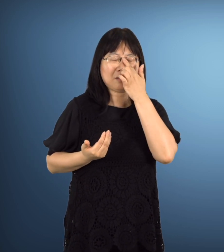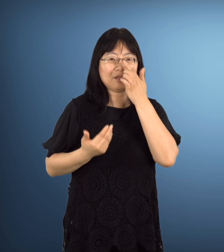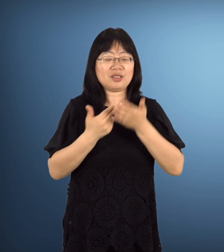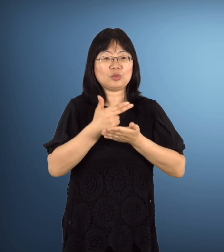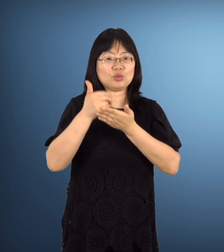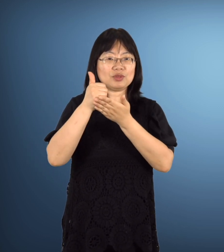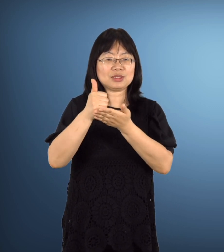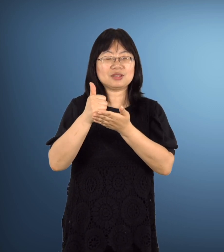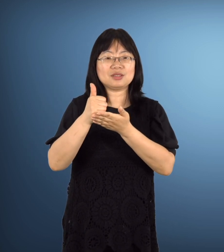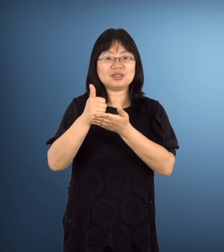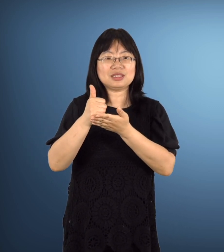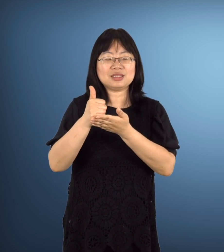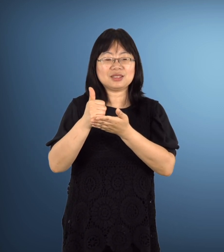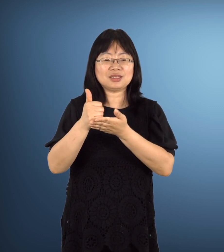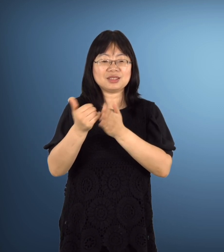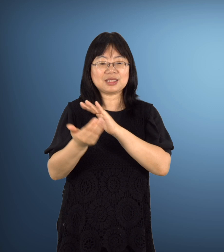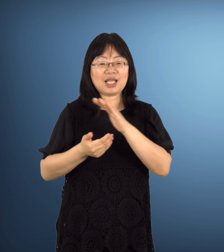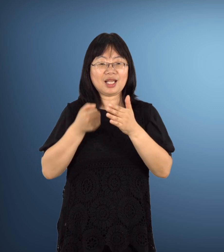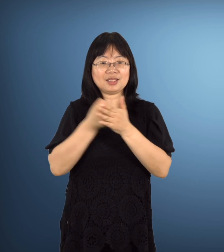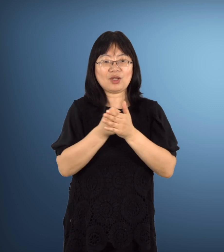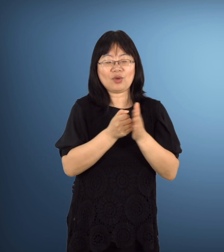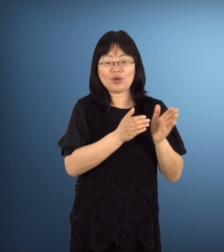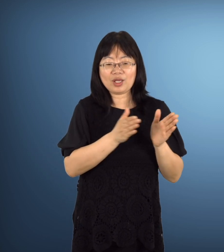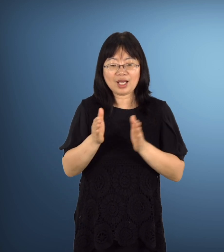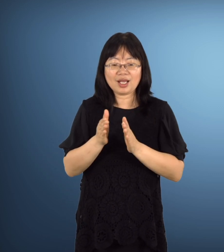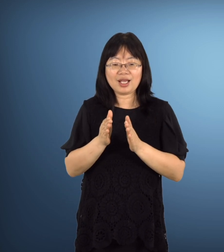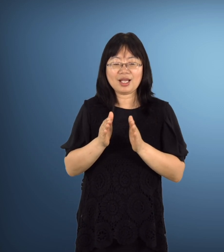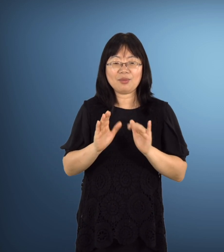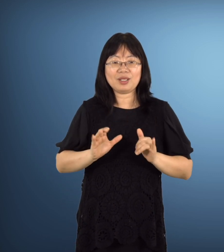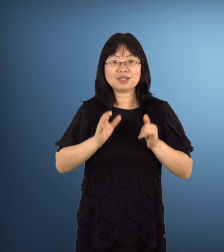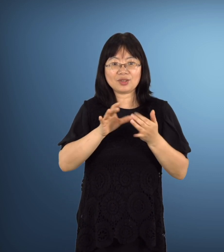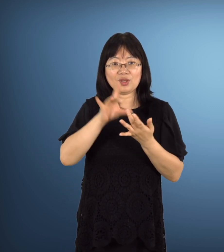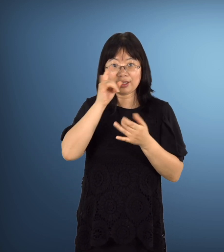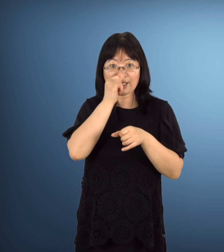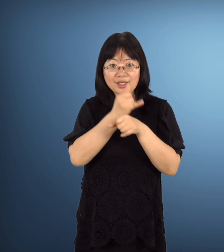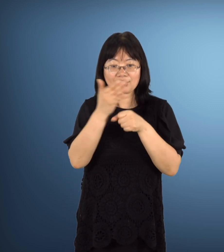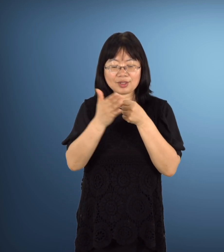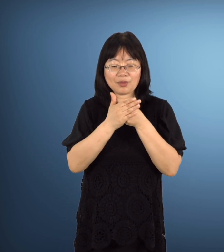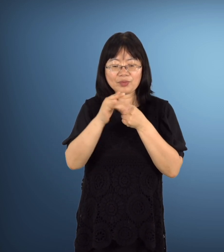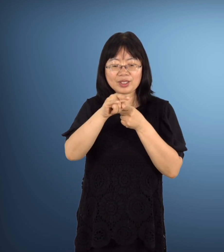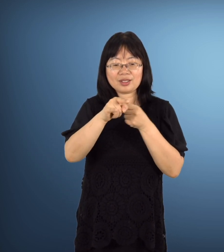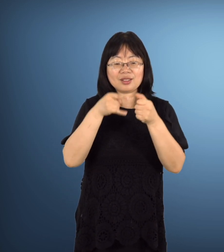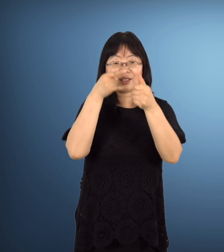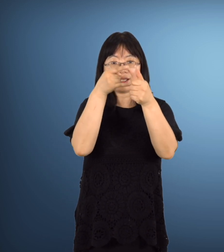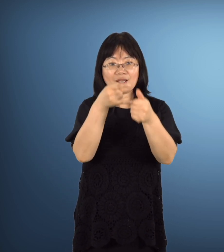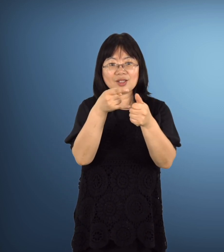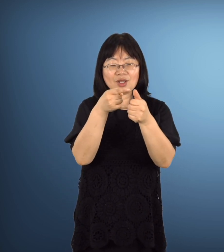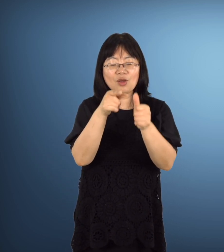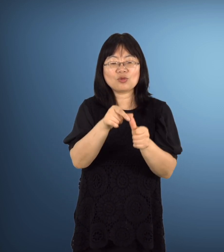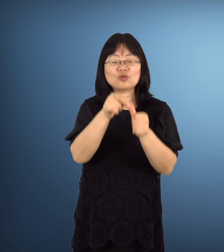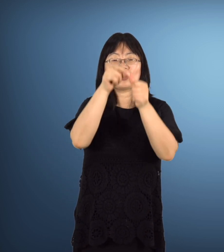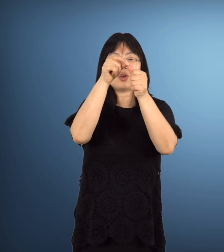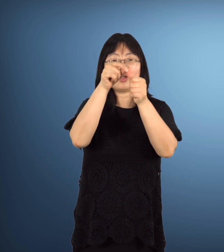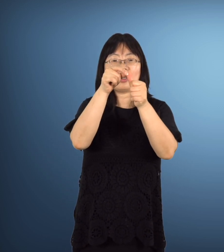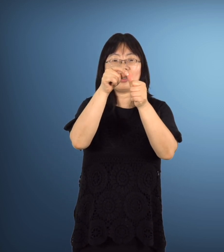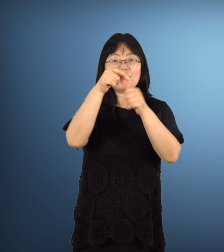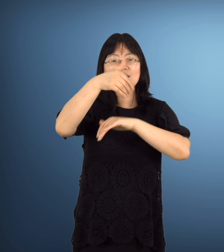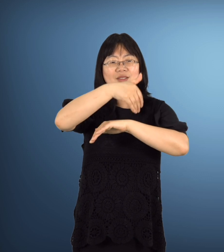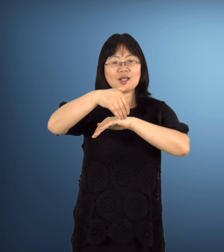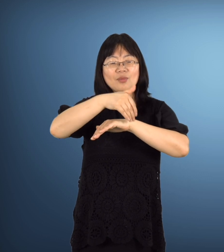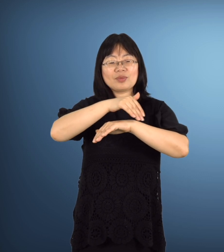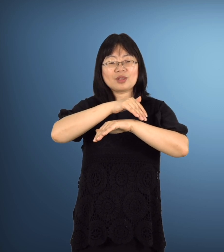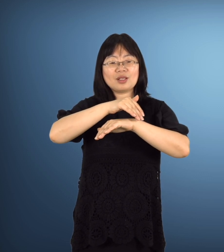주님은 예정 가운데 이 백성을 선택하셔서 그에게 구원의